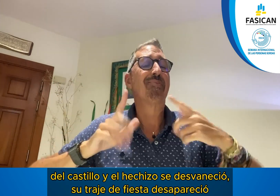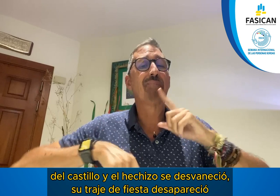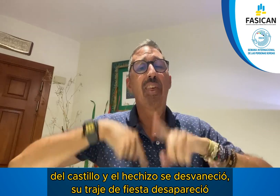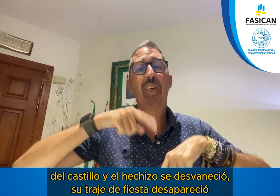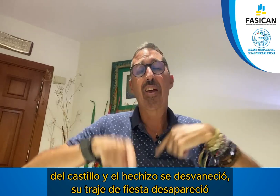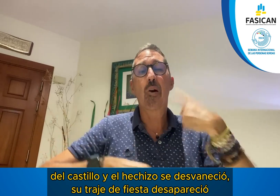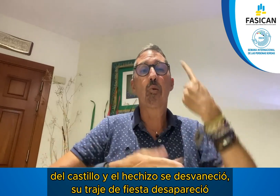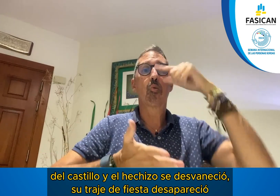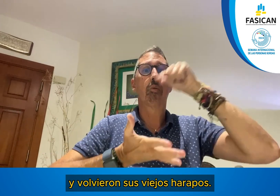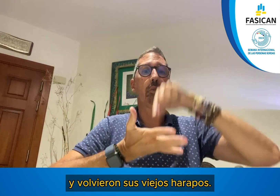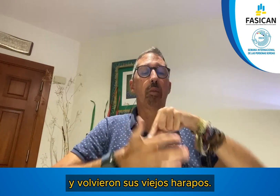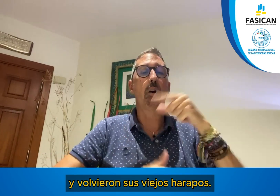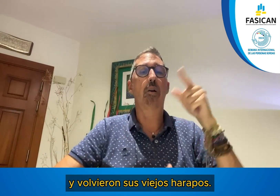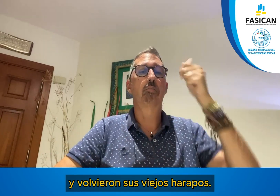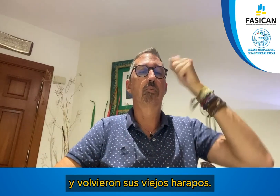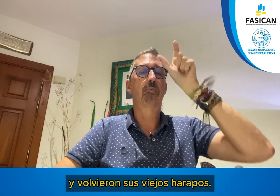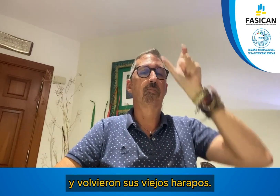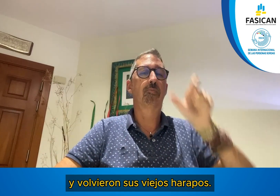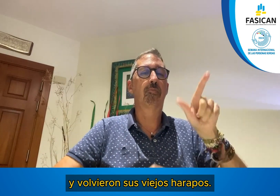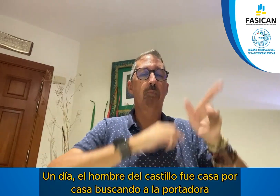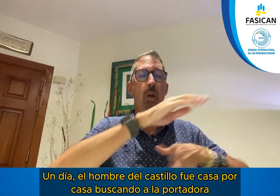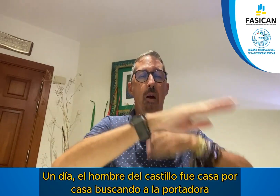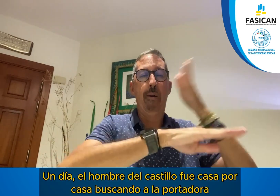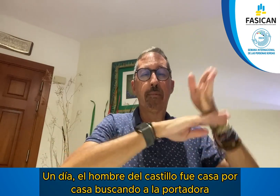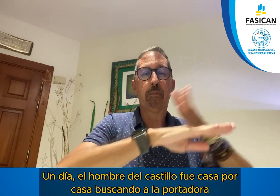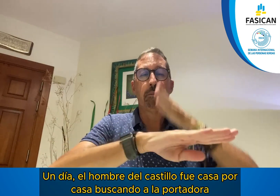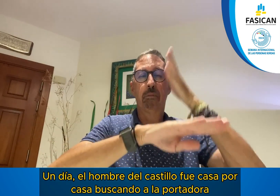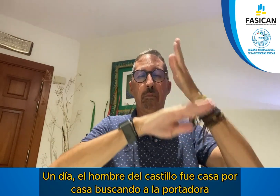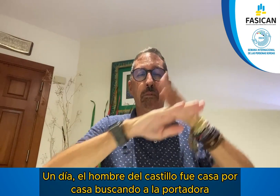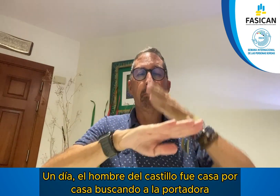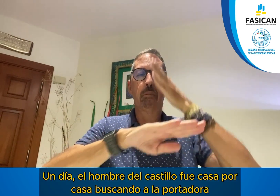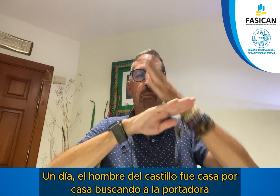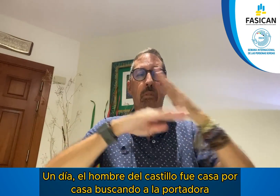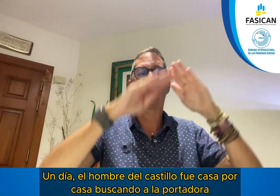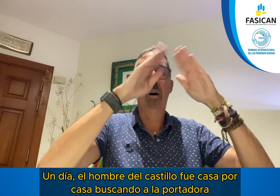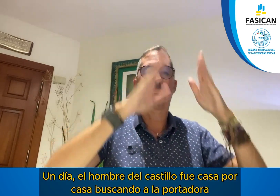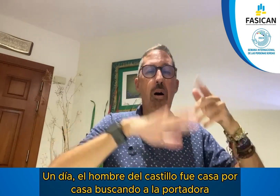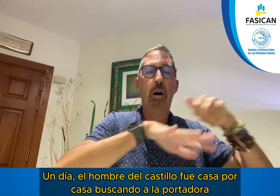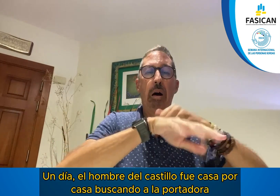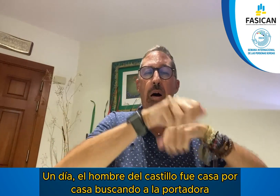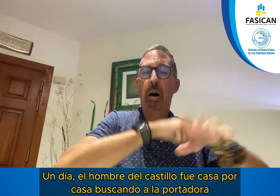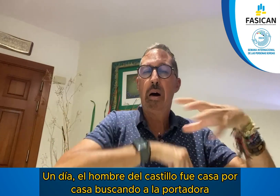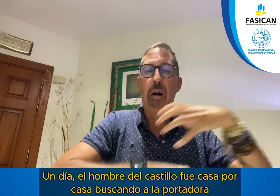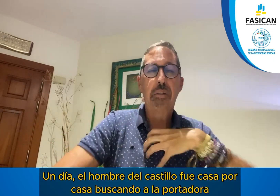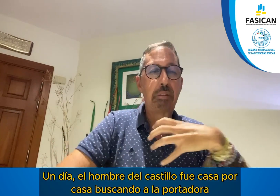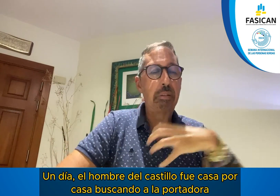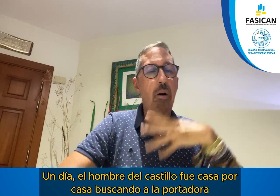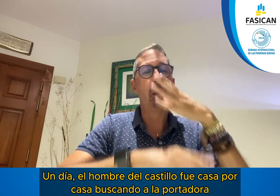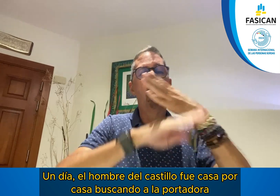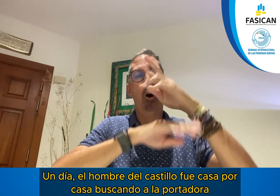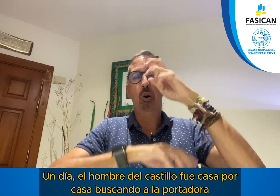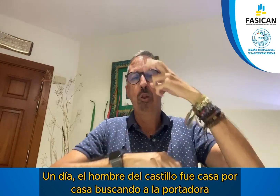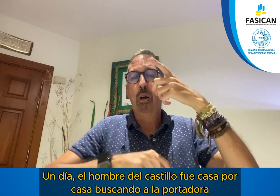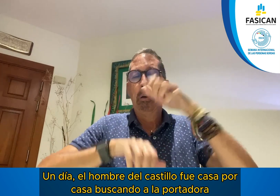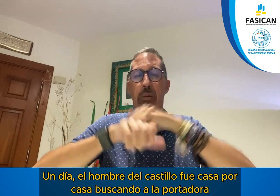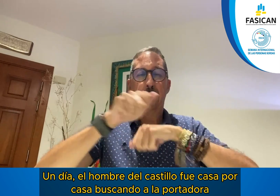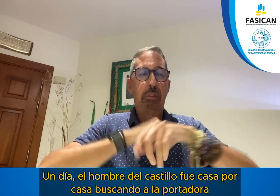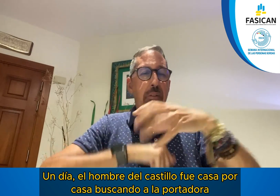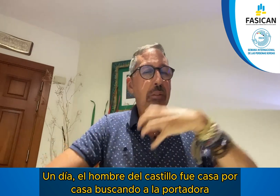fiesta desapareció y volvieron sus viejos harapos. Un día, el hombre del castillo fue casa por casa buscando a la portadora de los